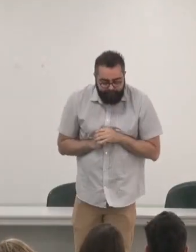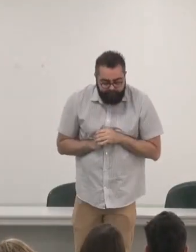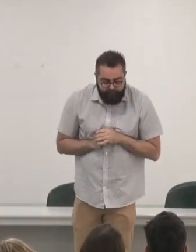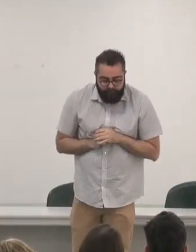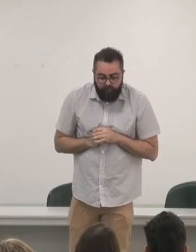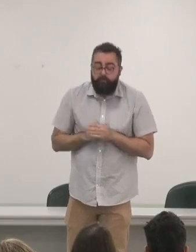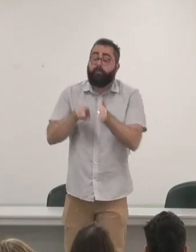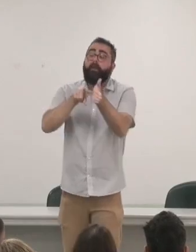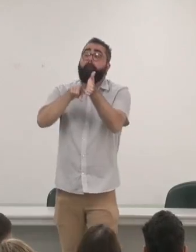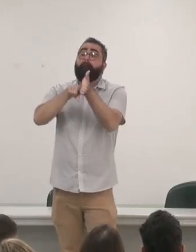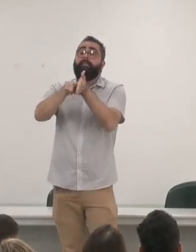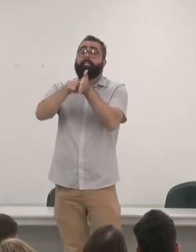Uma